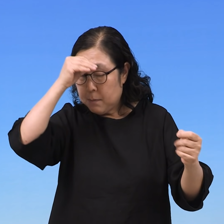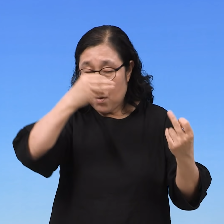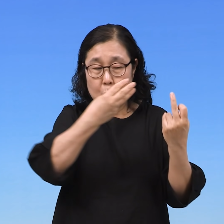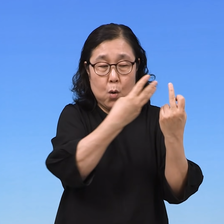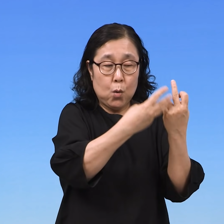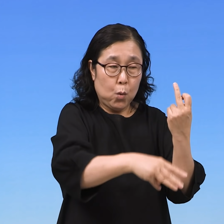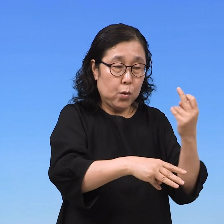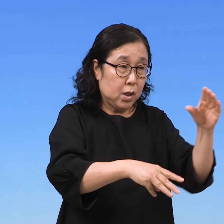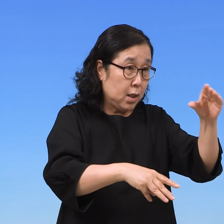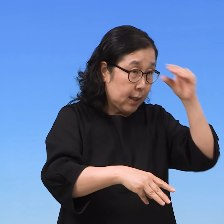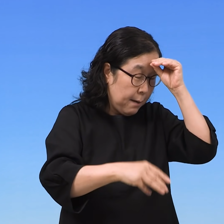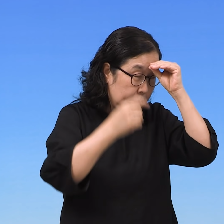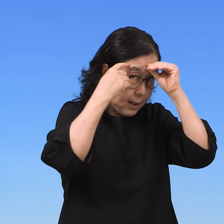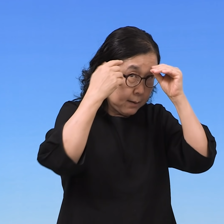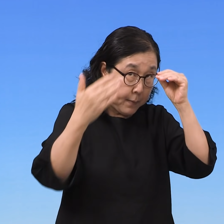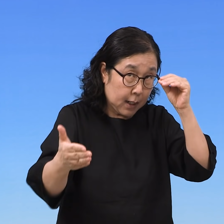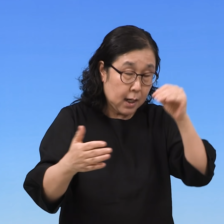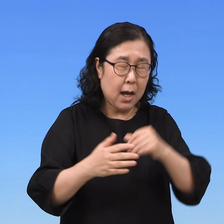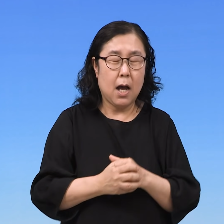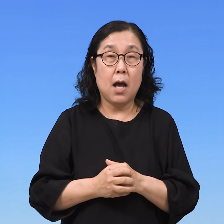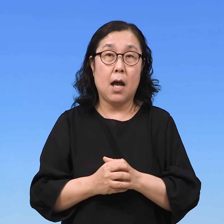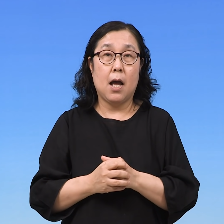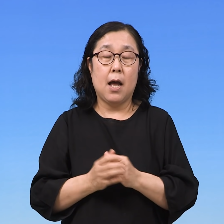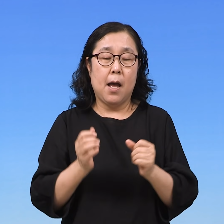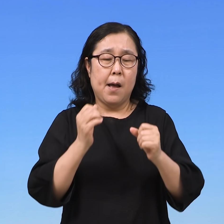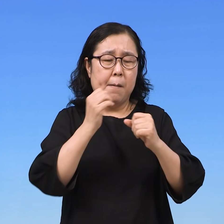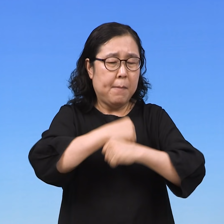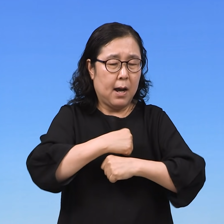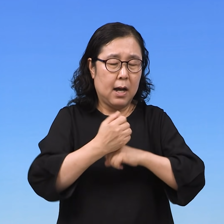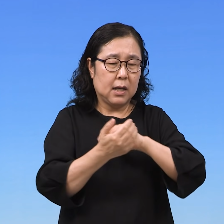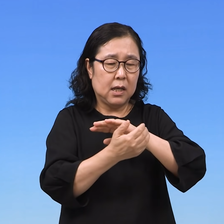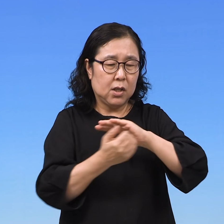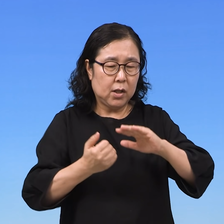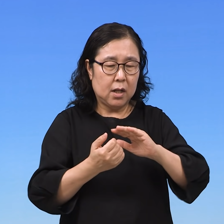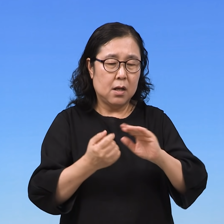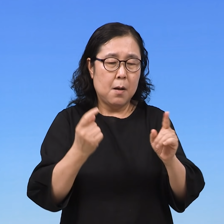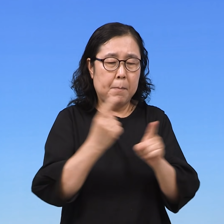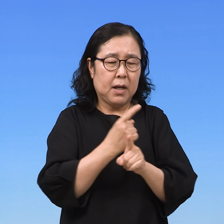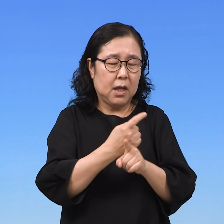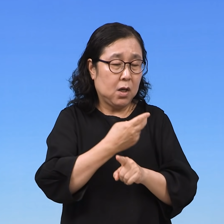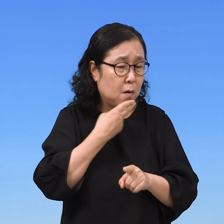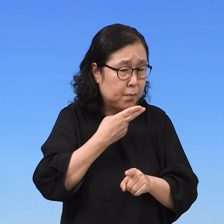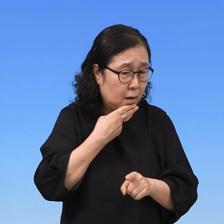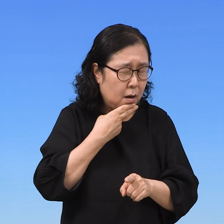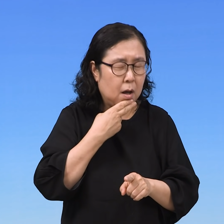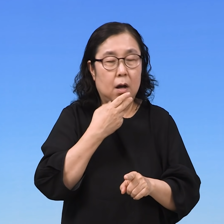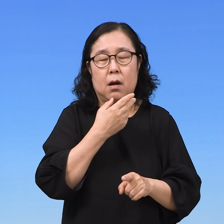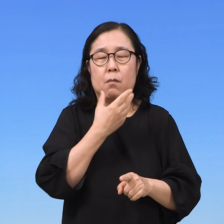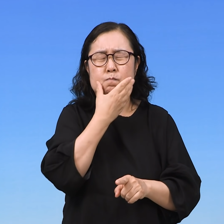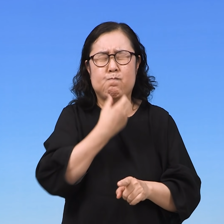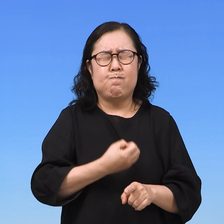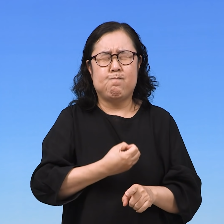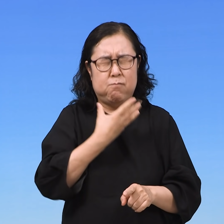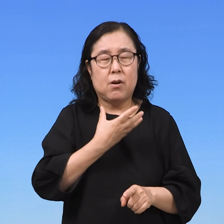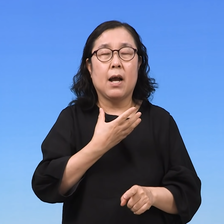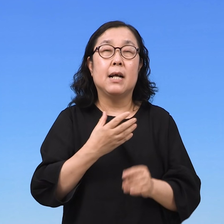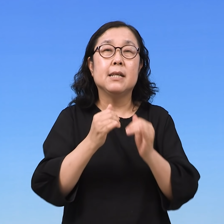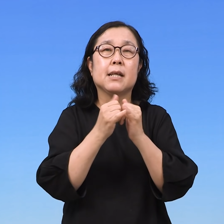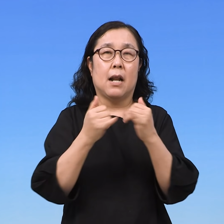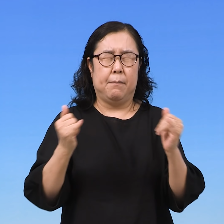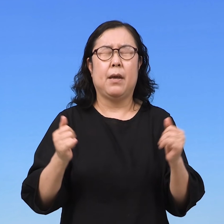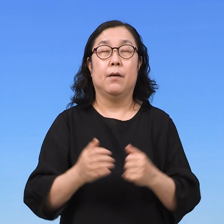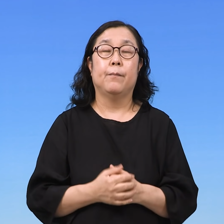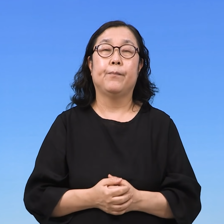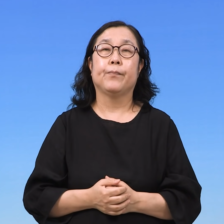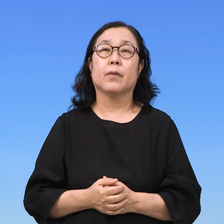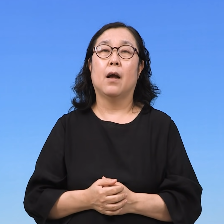그 길을 닮았습니까? 망하기 전에는 절대로 바뀌지 않는 사람, 세상에 가장 불행한 사람 아닙니까?